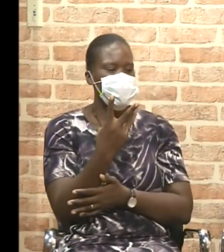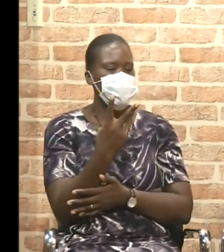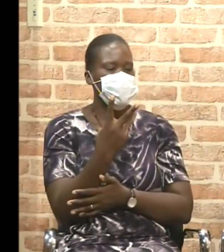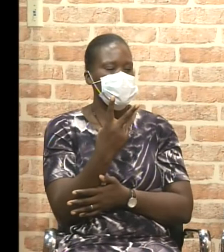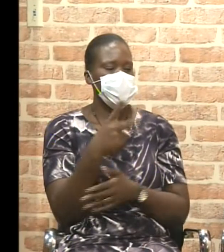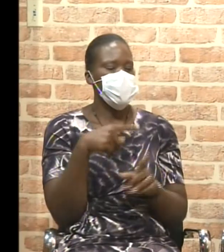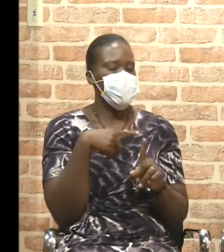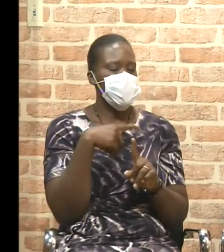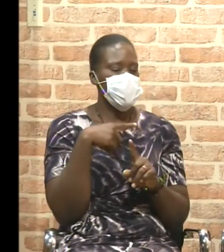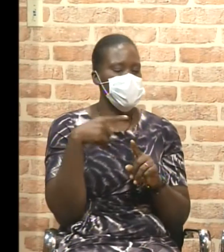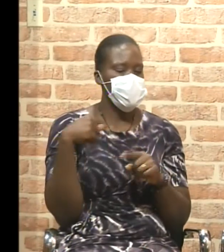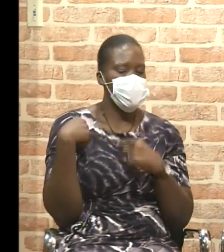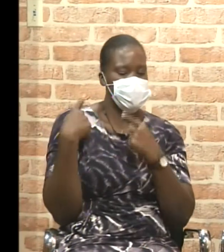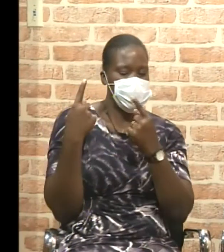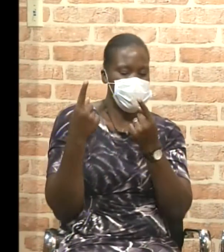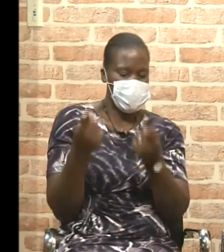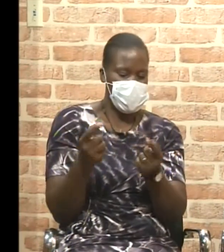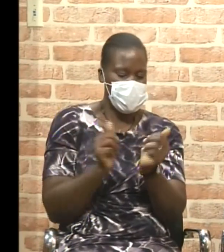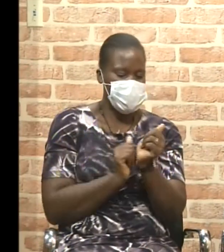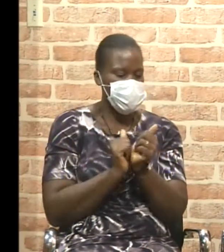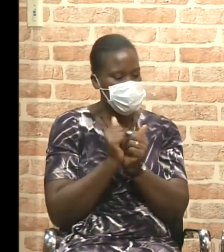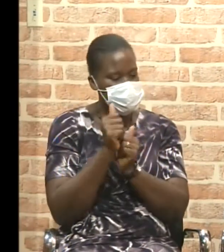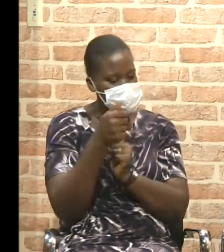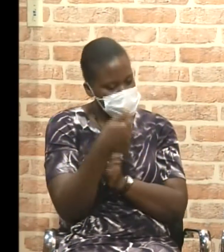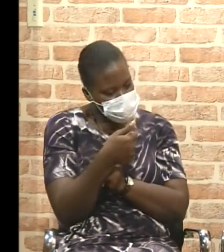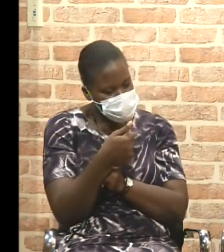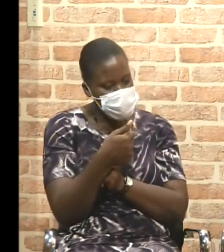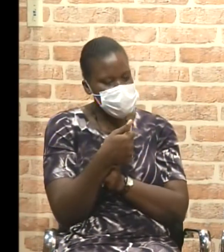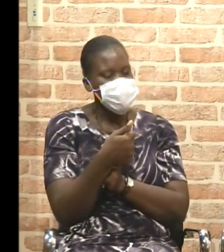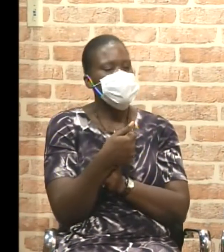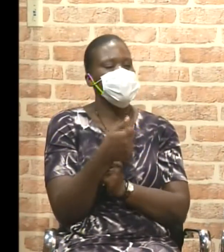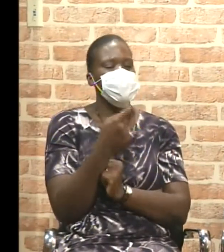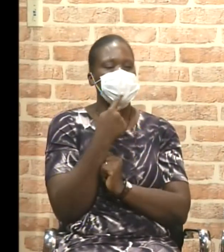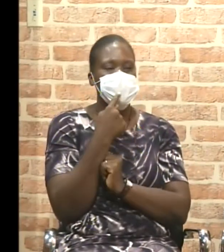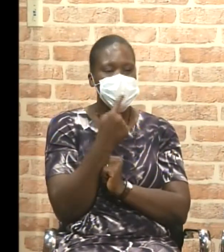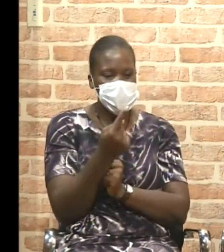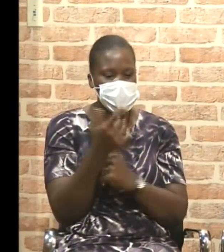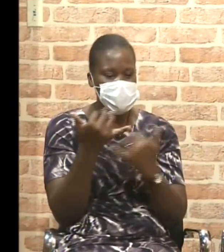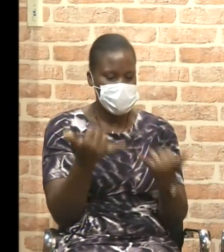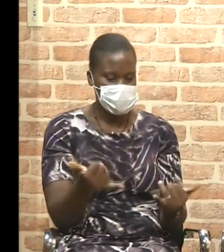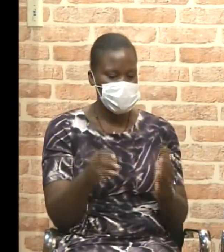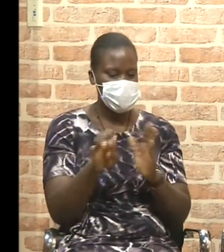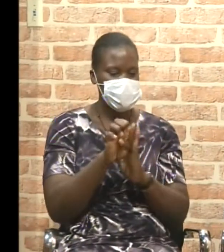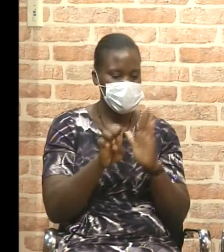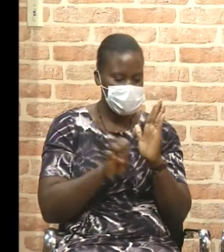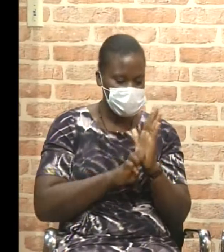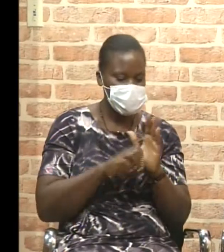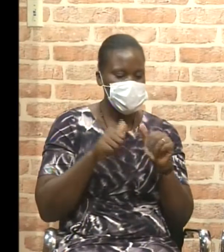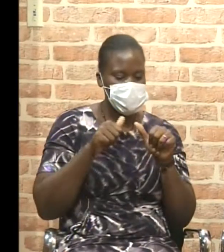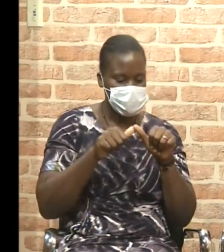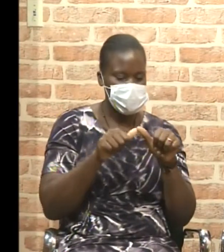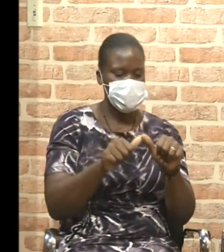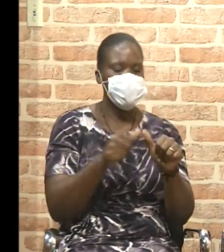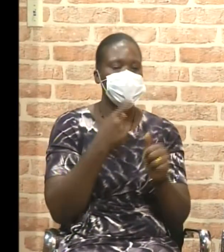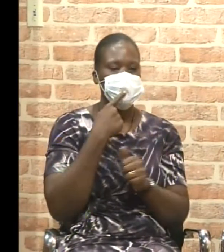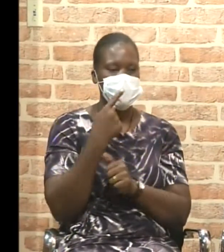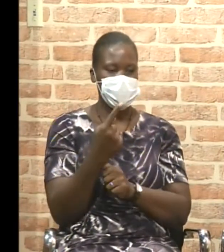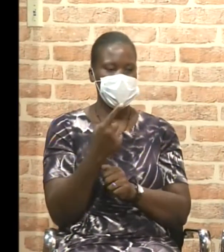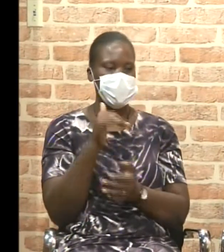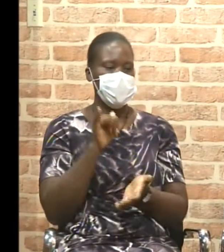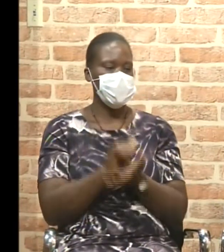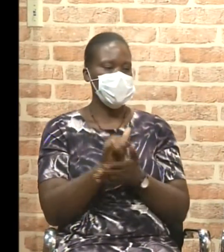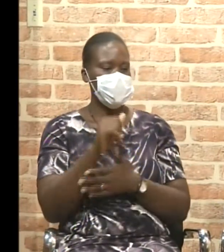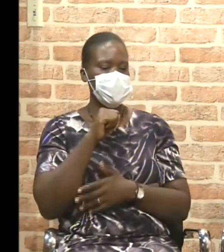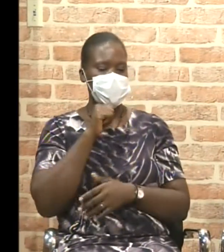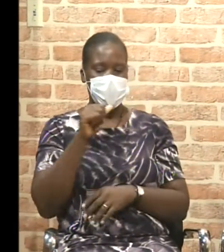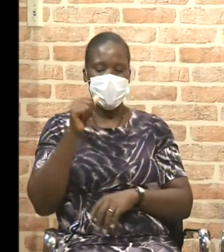Pendant passage moi te kon dil et pendant dans l'état tout m'a continué dil. C'est pas comme si mettait mon handicapé dans situation pour